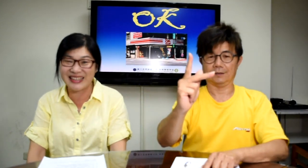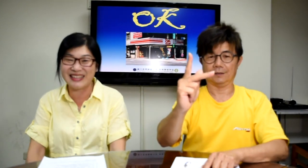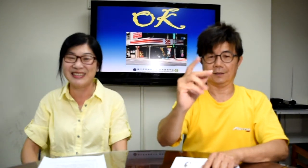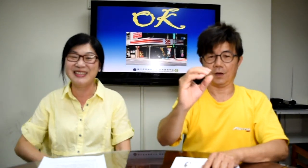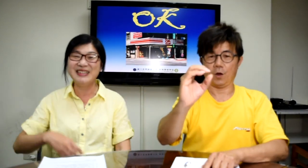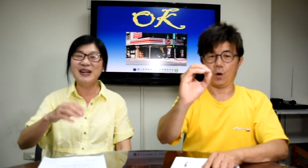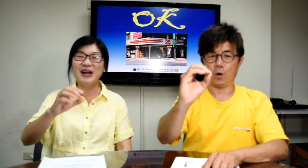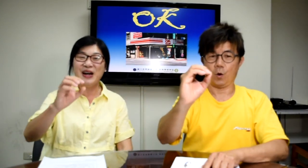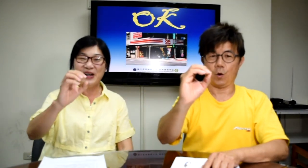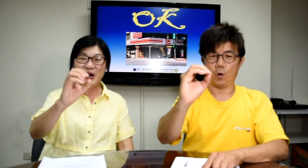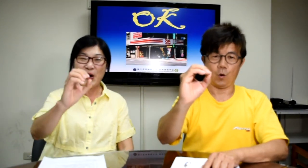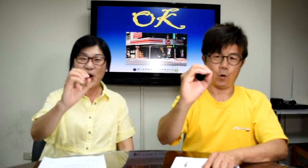，OK，OK，